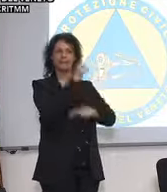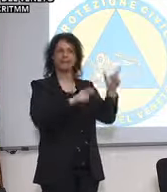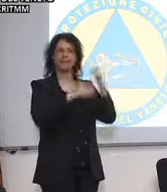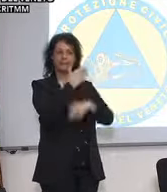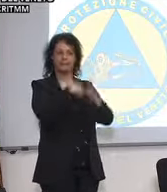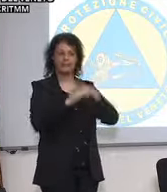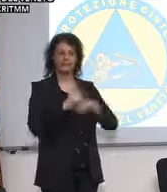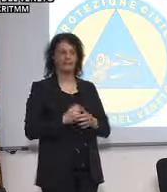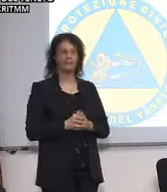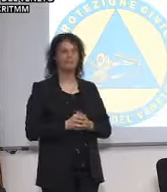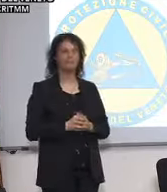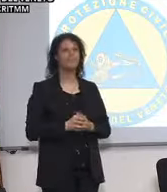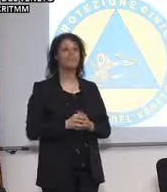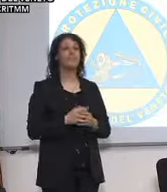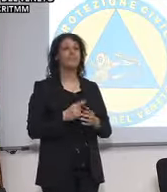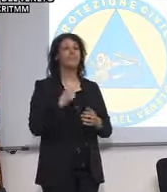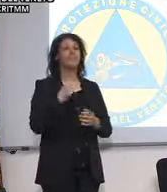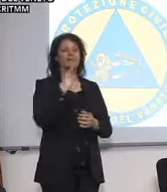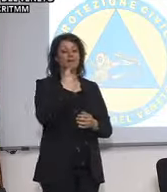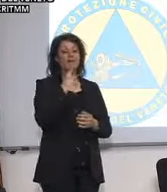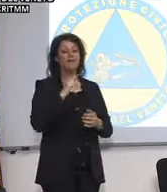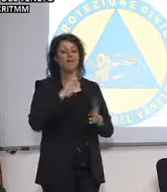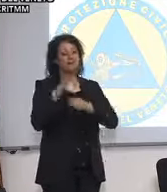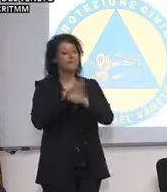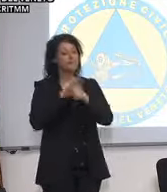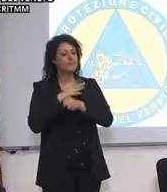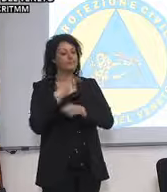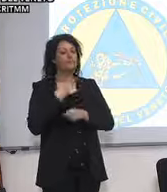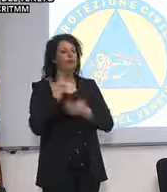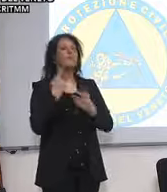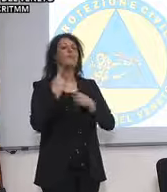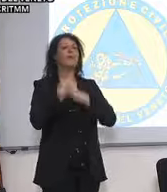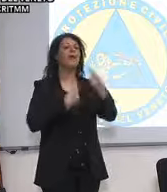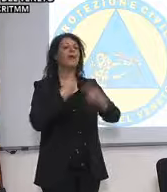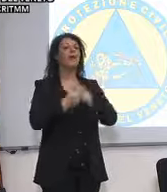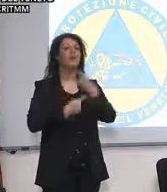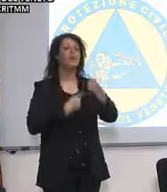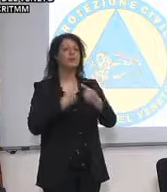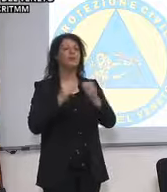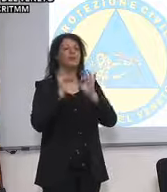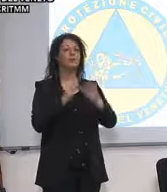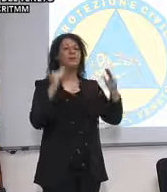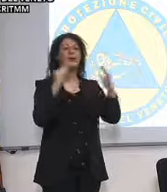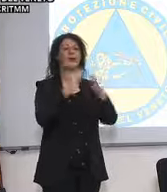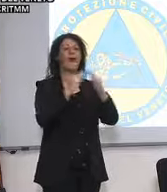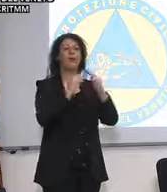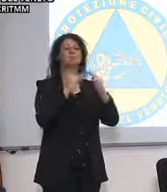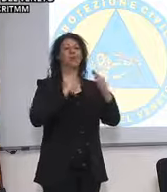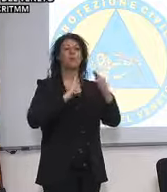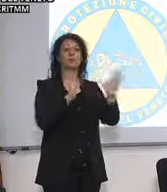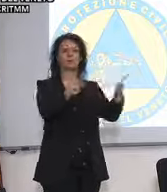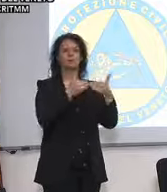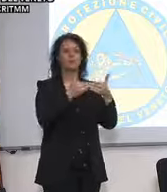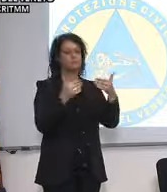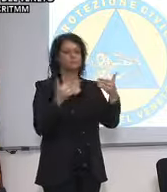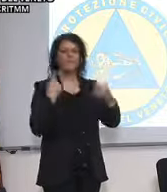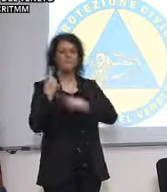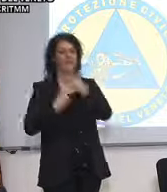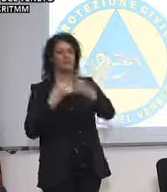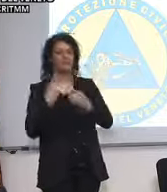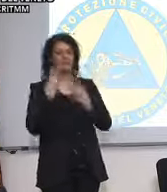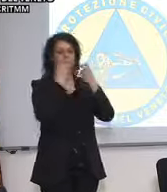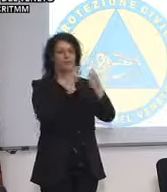di anzianità, di problemi psichiatrici o di sindromi comunque validanti, sono in delle case di cura e non possono andare a trovare. Beh, è partita dalle case di